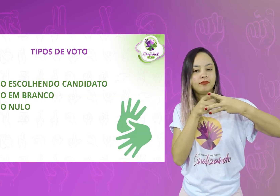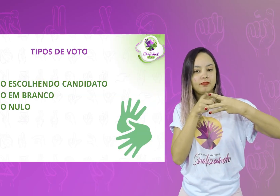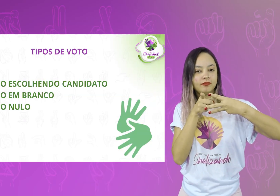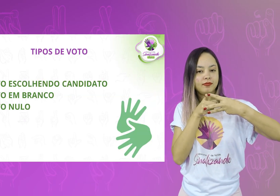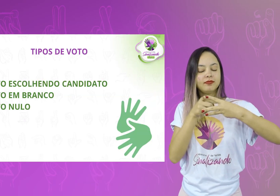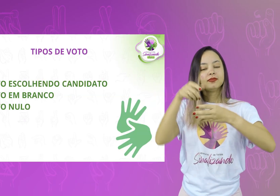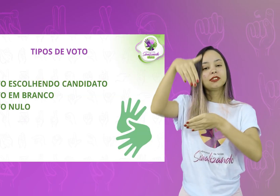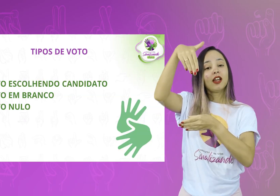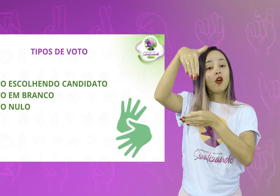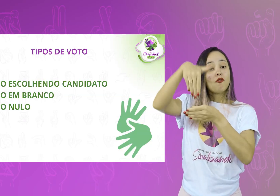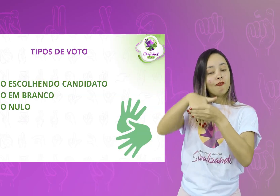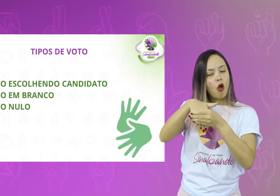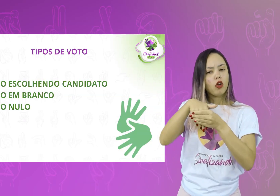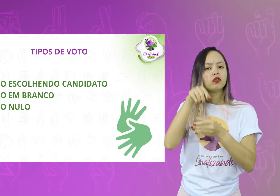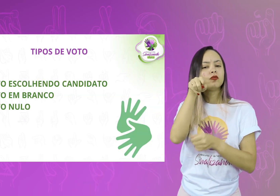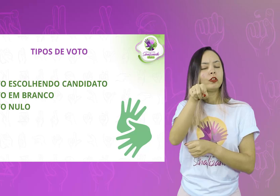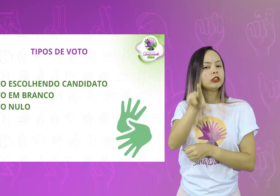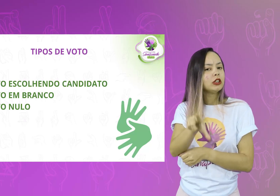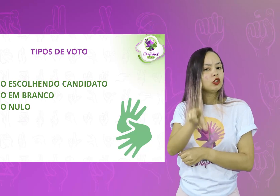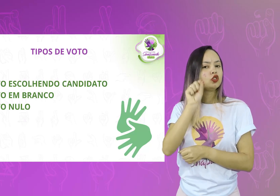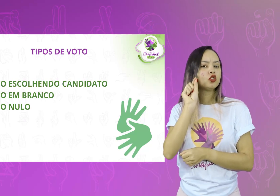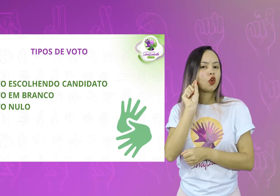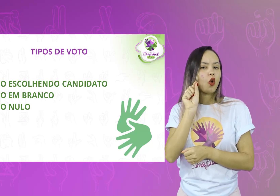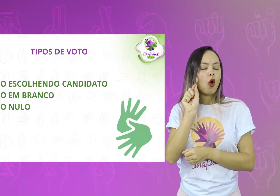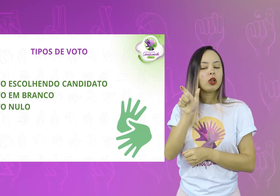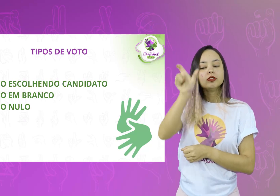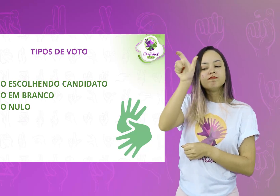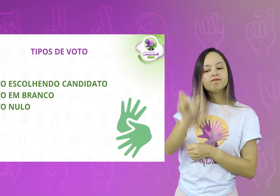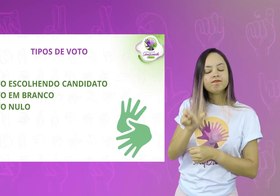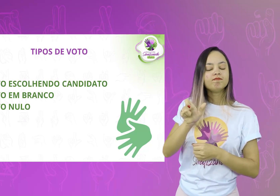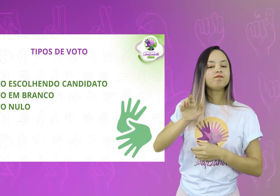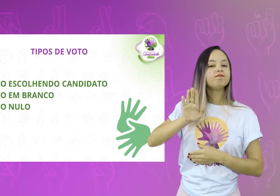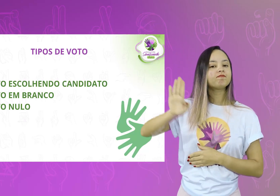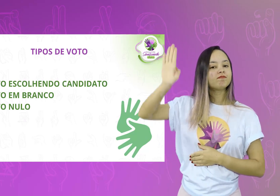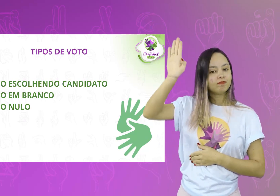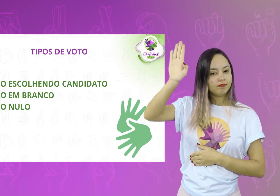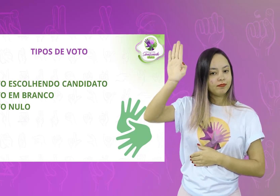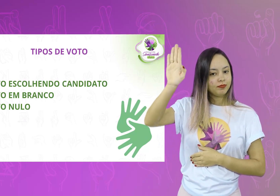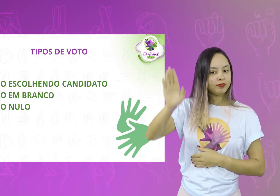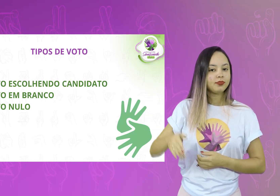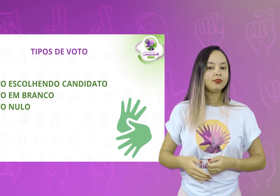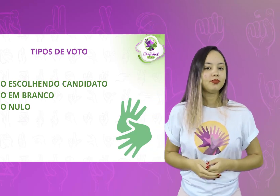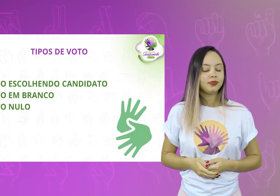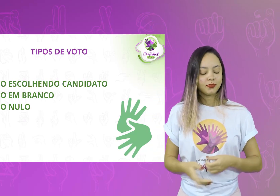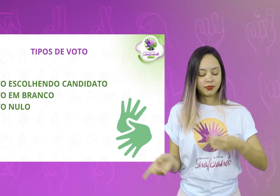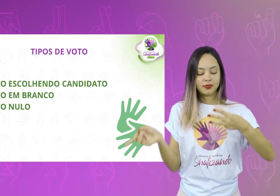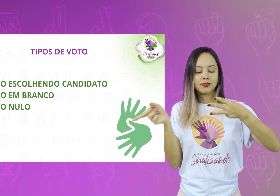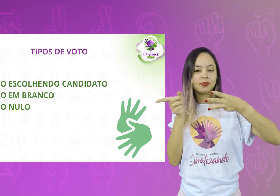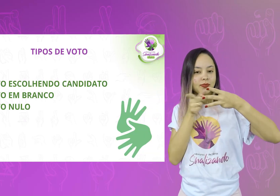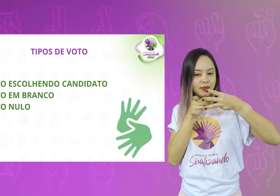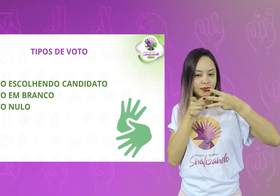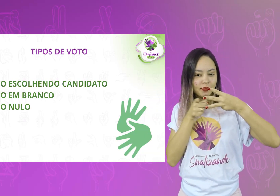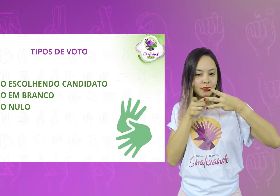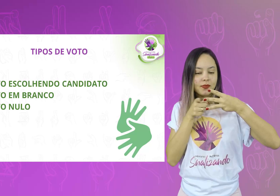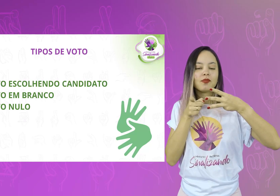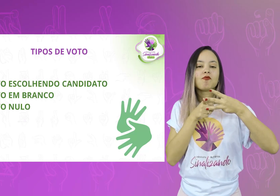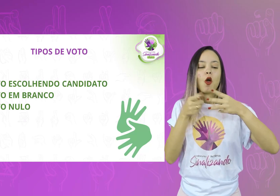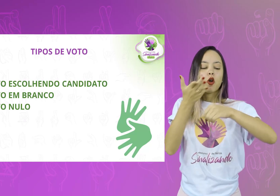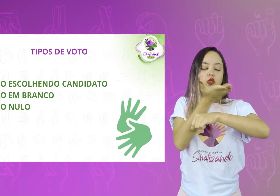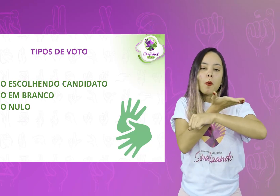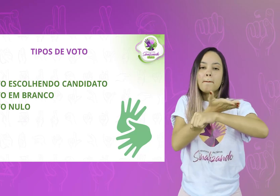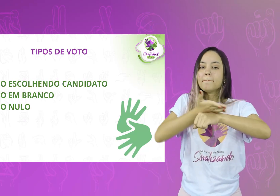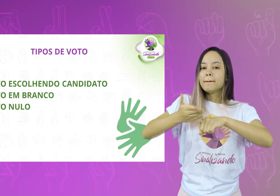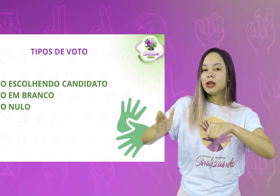O primeiro é o voto que você escolhe um candidato para eleger. Você vai escolher um candidato.